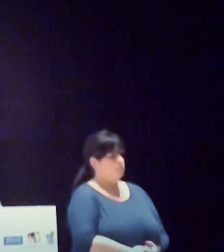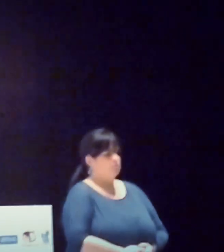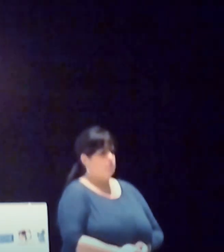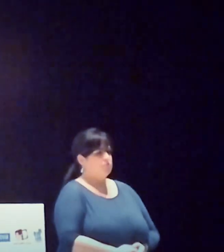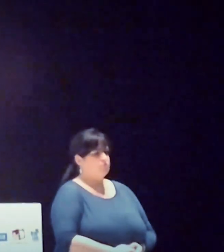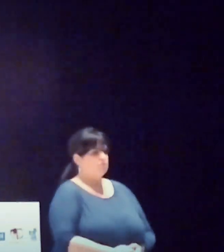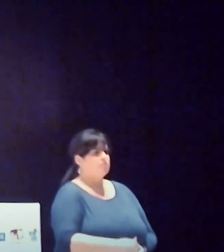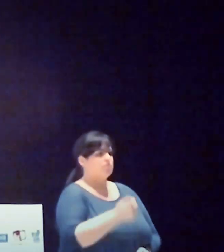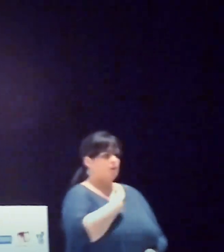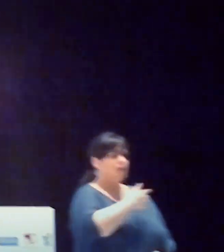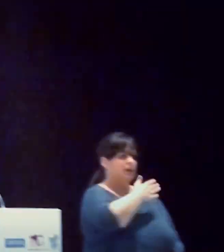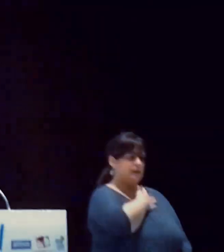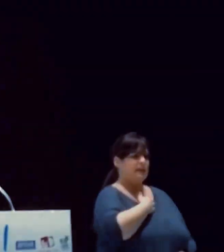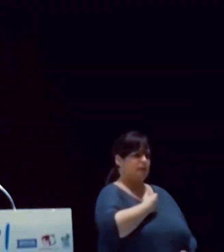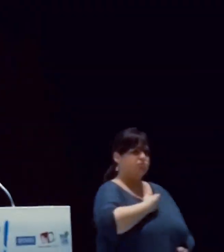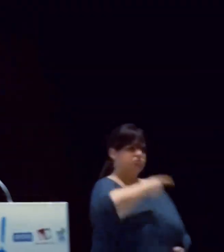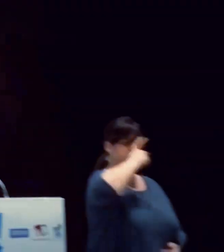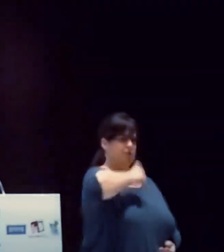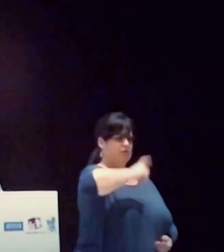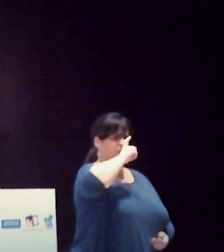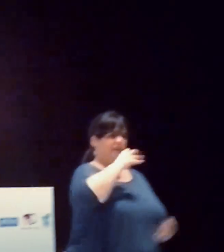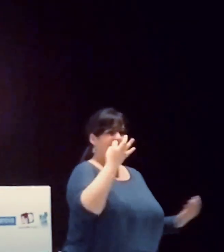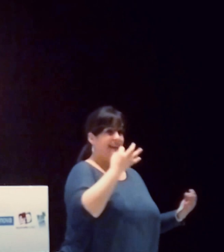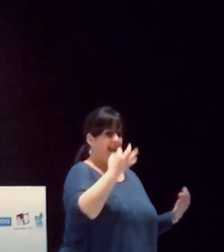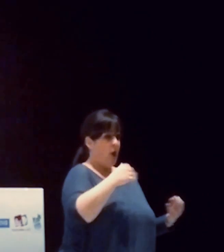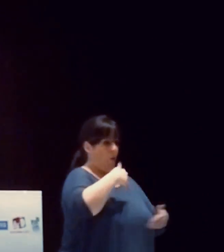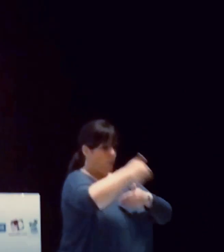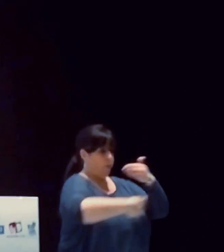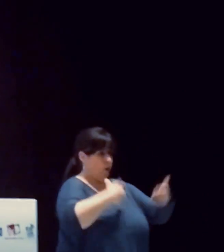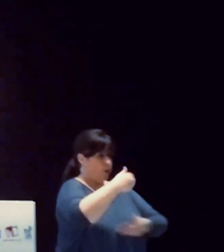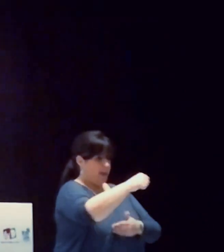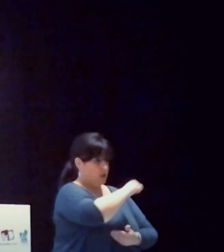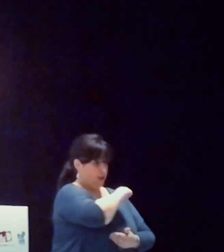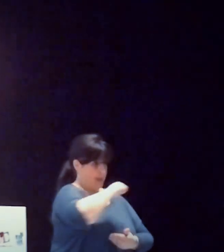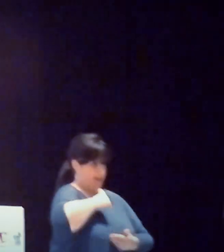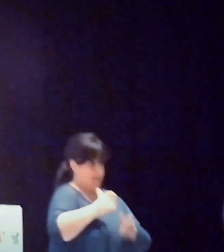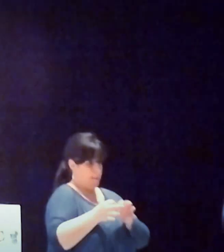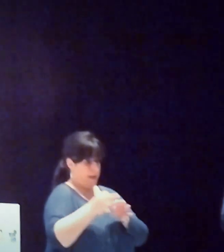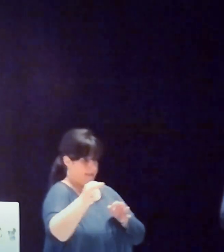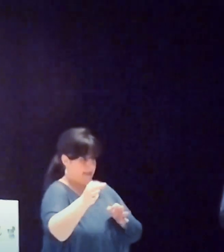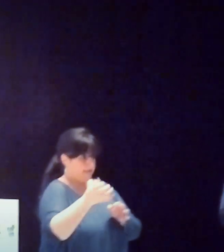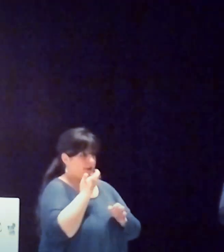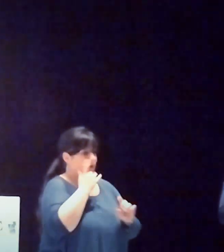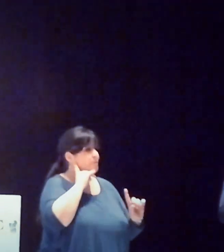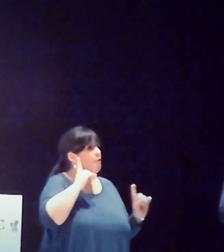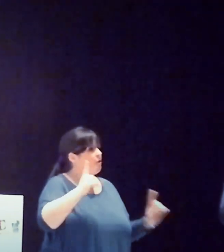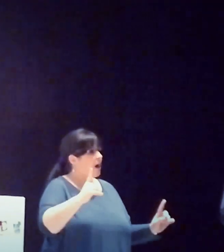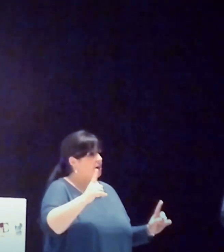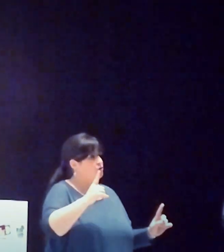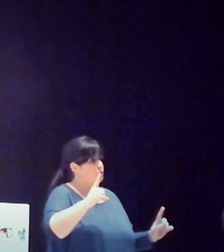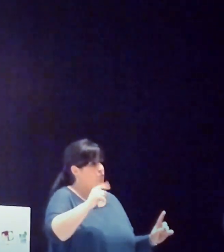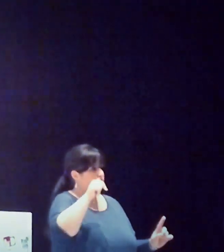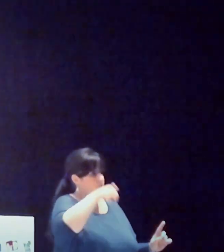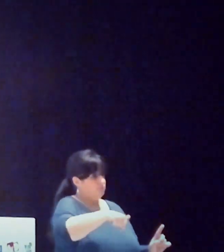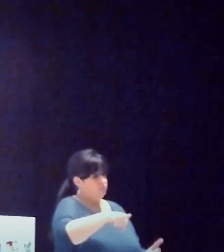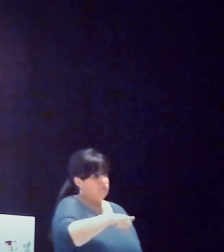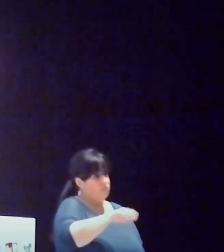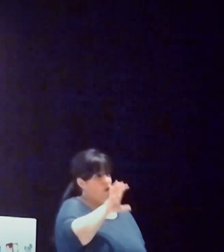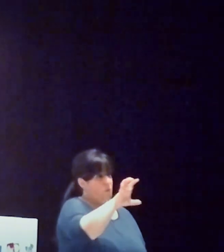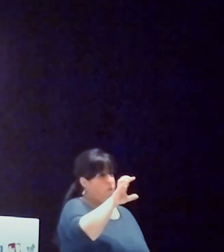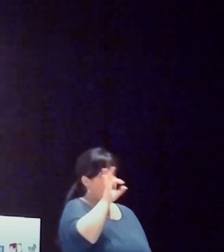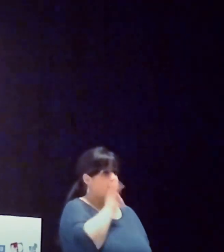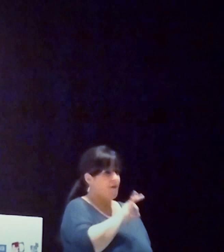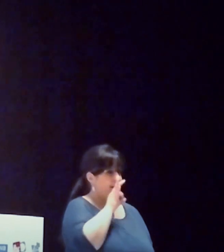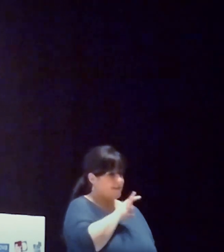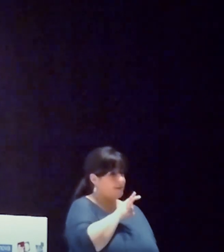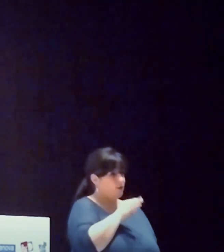Quero relembrar que o proceso de emancipación e de autoorganización da nación e povo galego ao longo